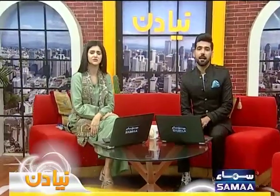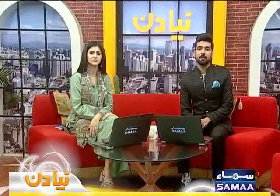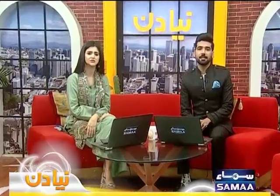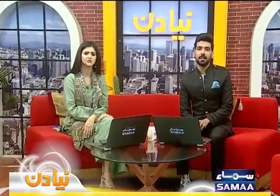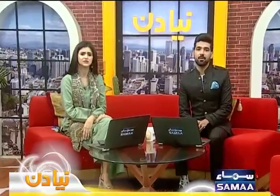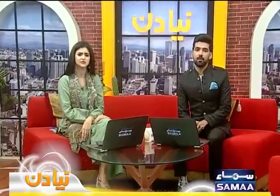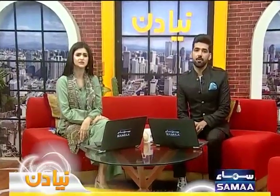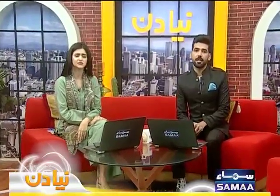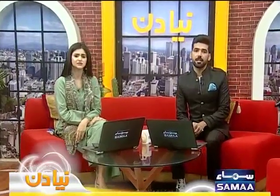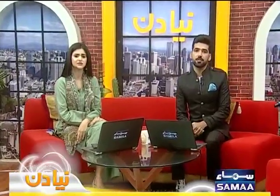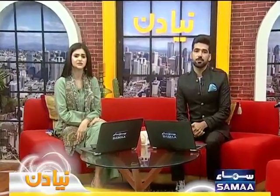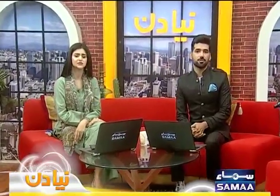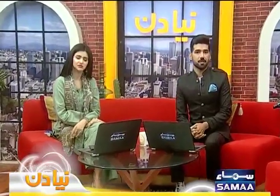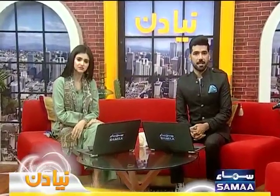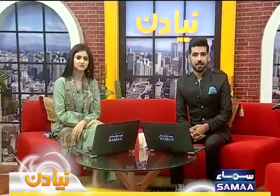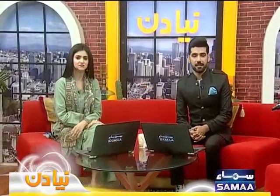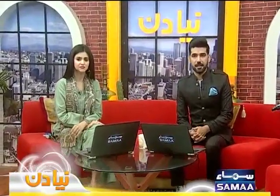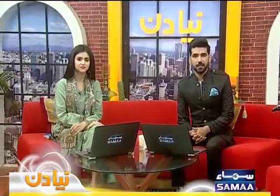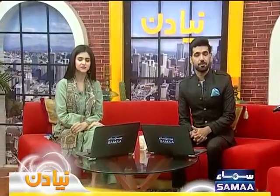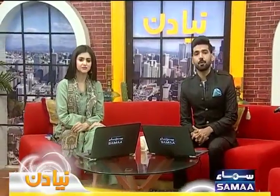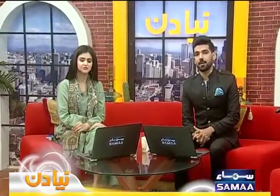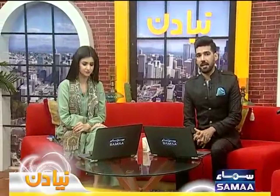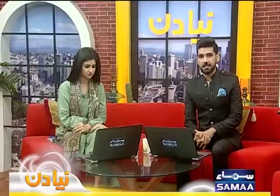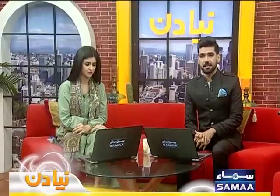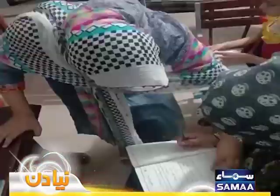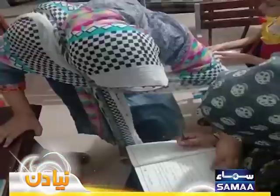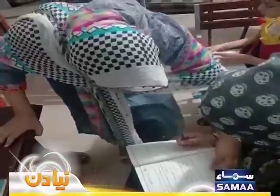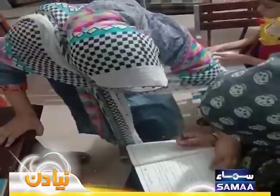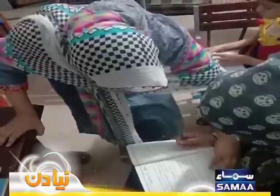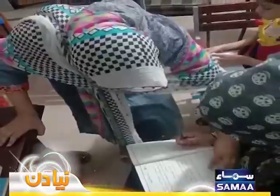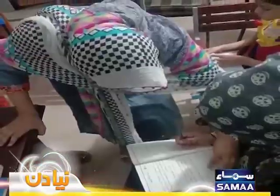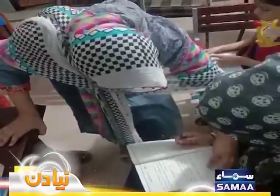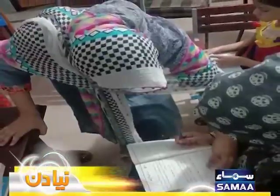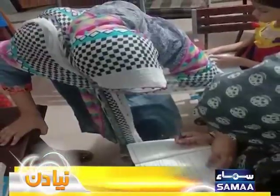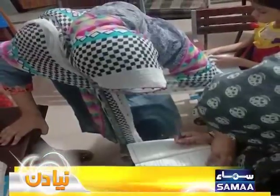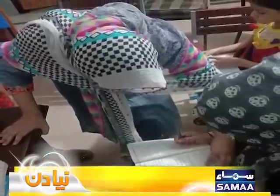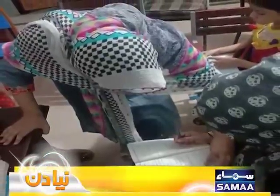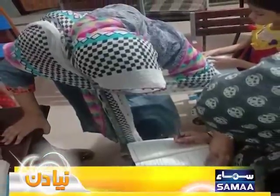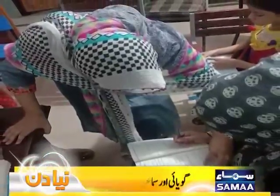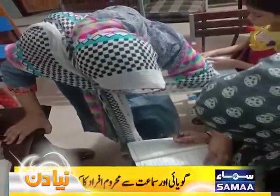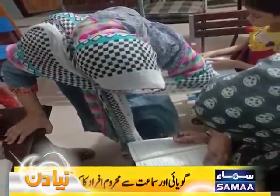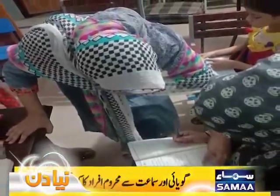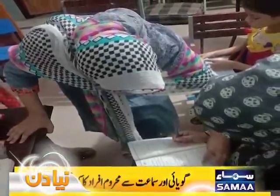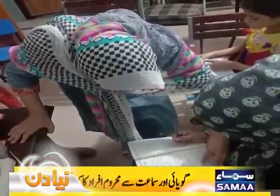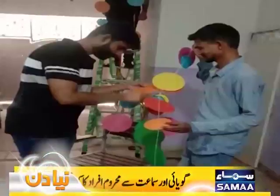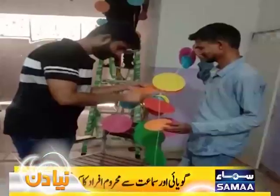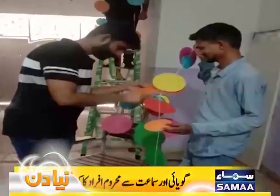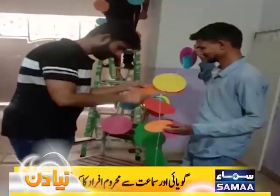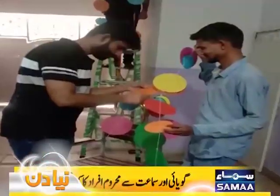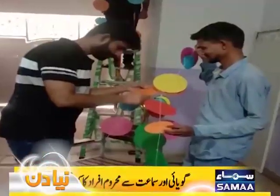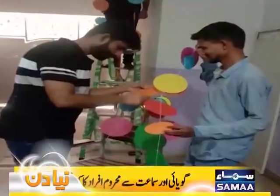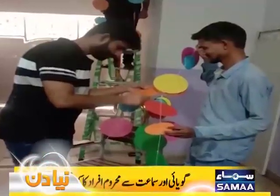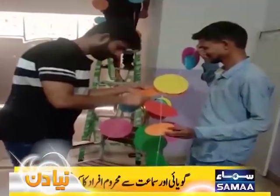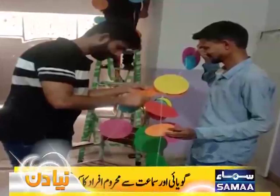है, क्योंकि हम बात करें उन लोगों की जो सुन नहीं सकते, जो बोल नहीं सकते। ऐसे अफराद का एटीएम कार्ड एक्टिव नहीं हो पाता। लाहौर